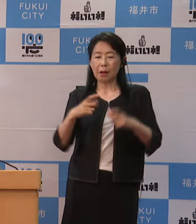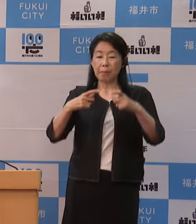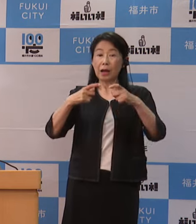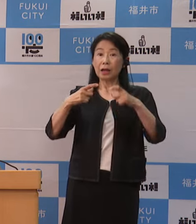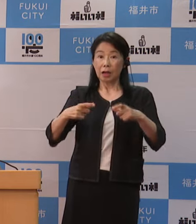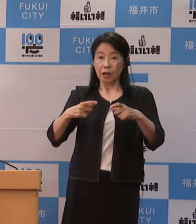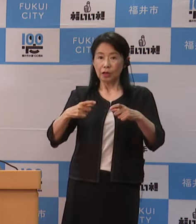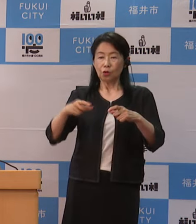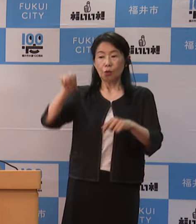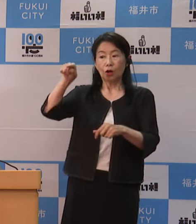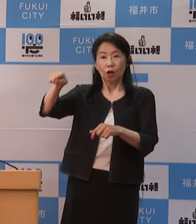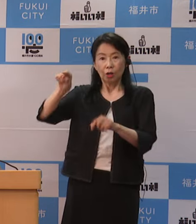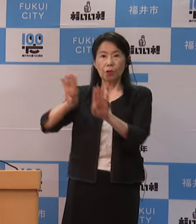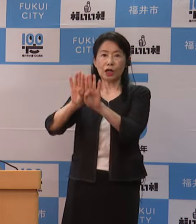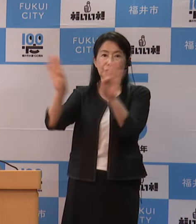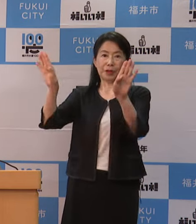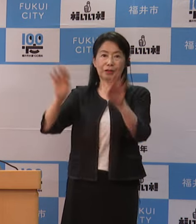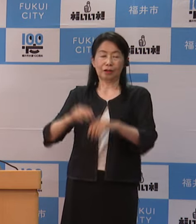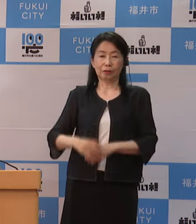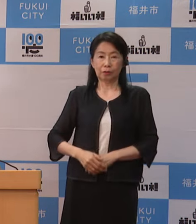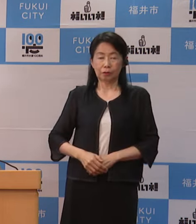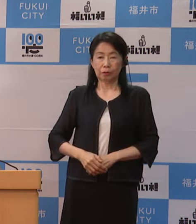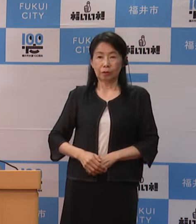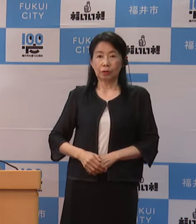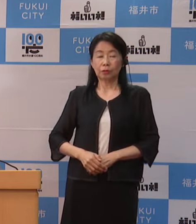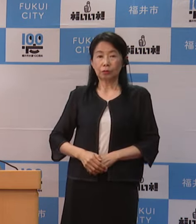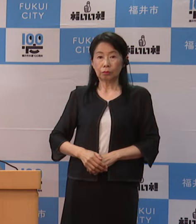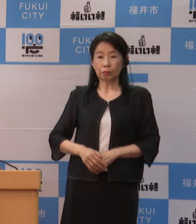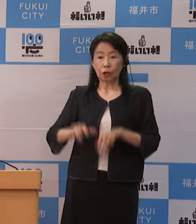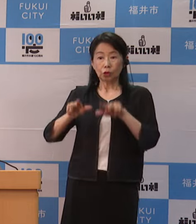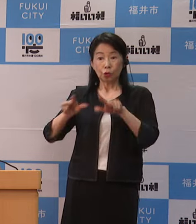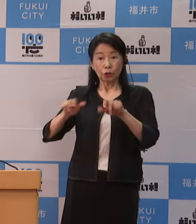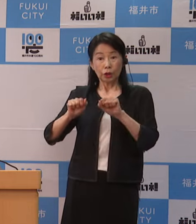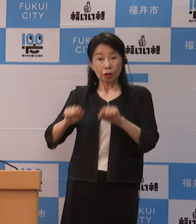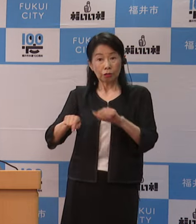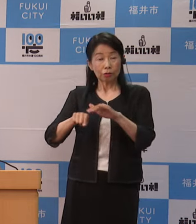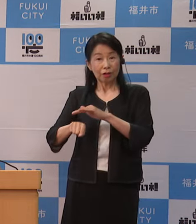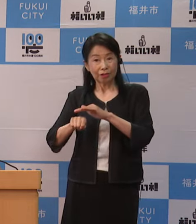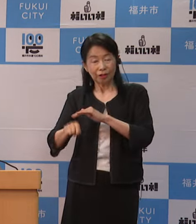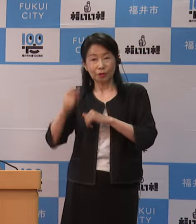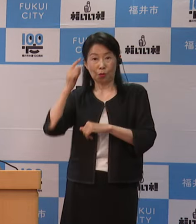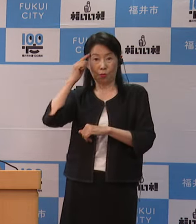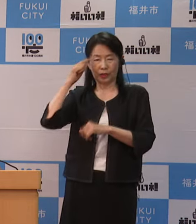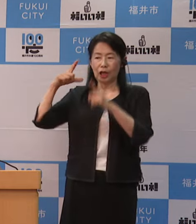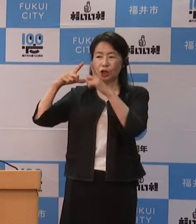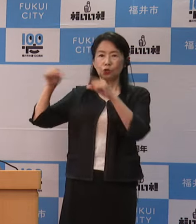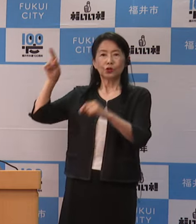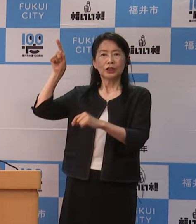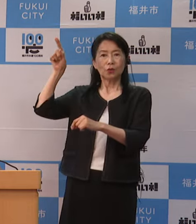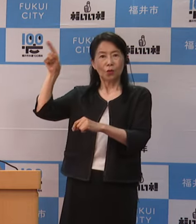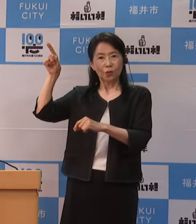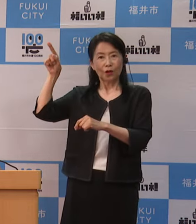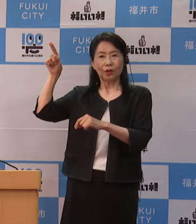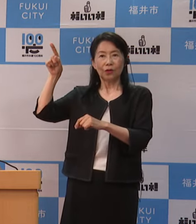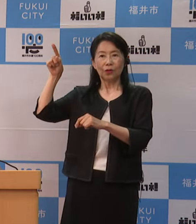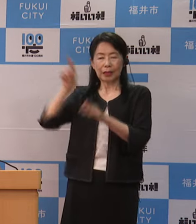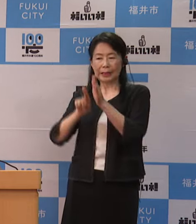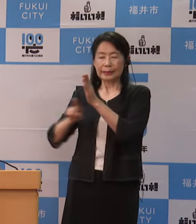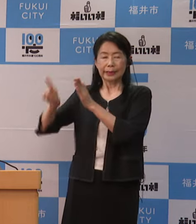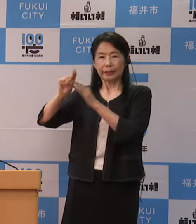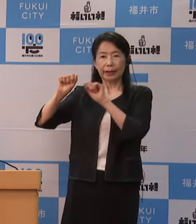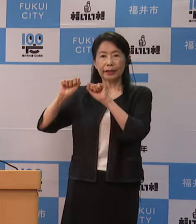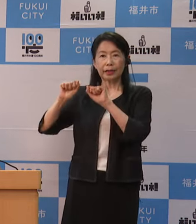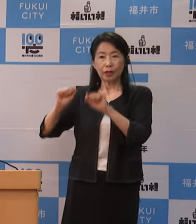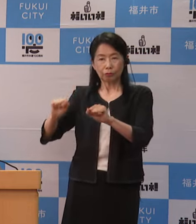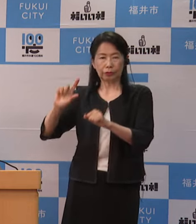てるんですね、クラン市の方で。なんで自治体がやるんだったら、多分国がですねそういったことを先頭切ってやって